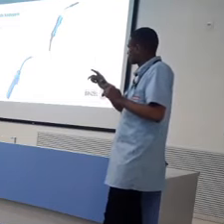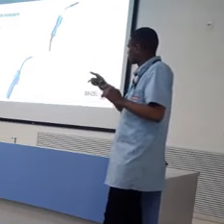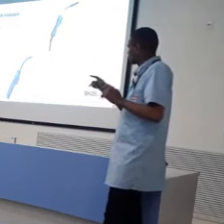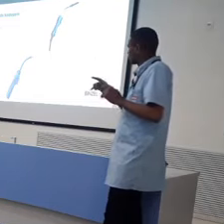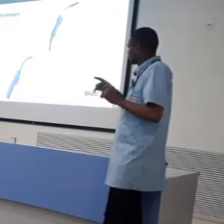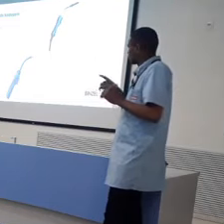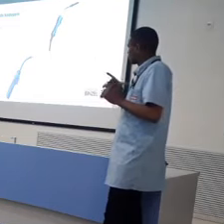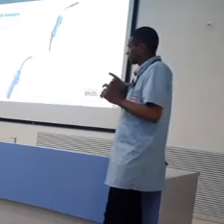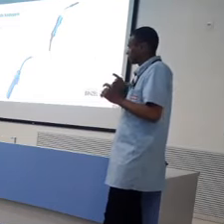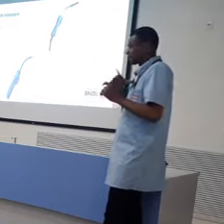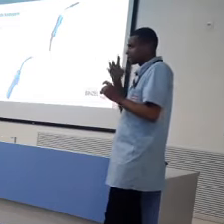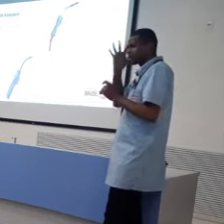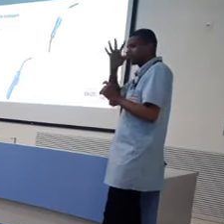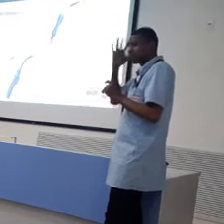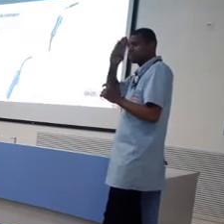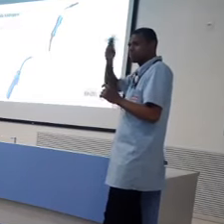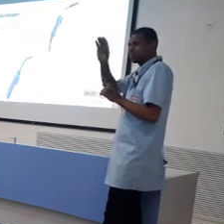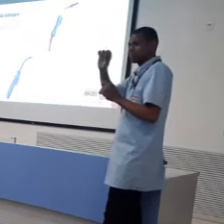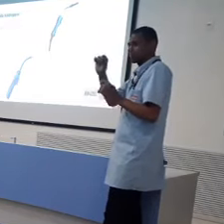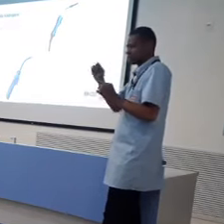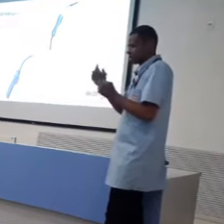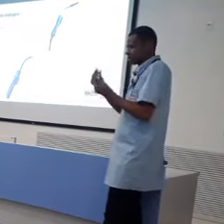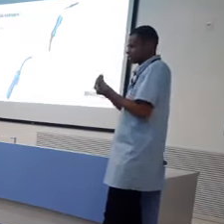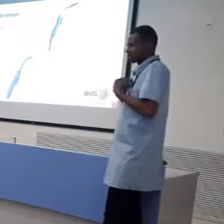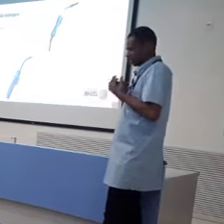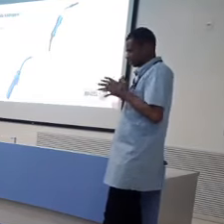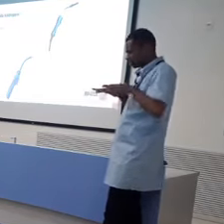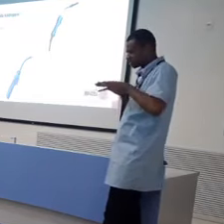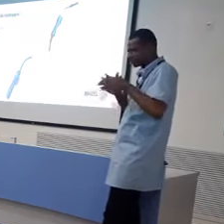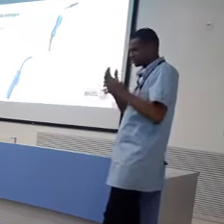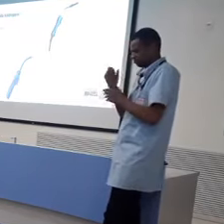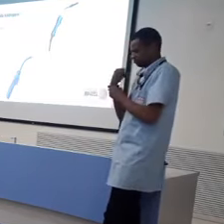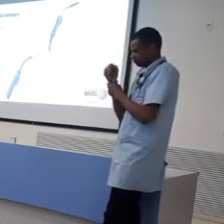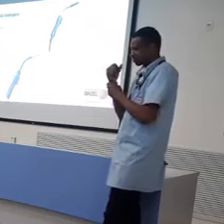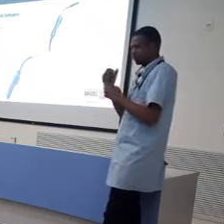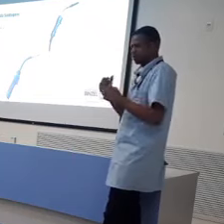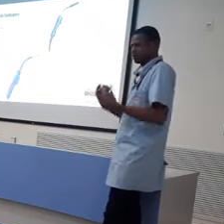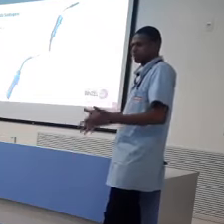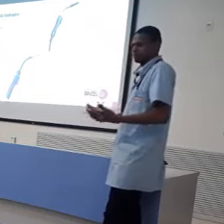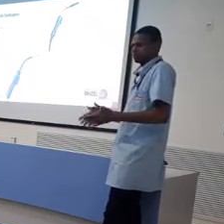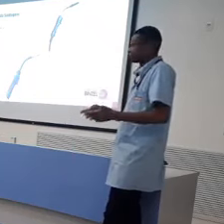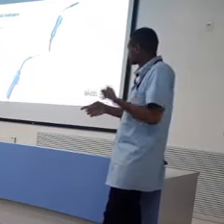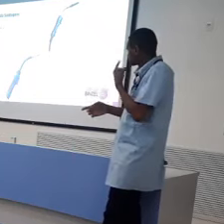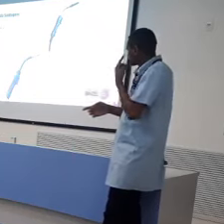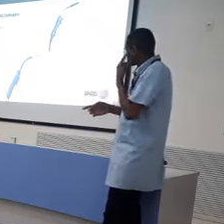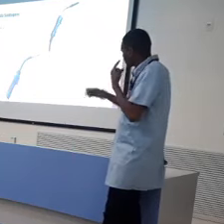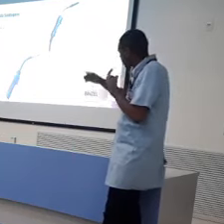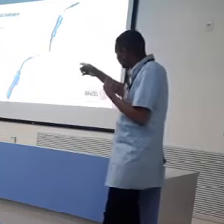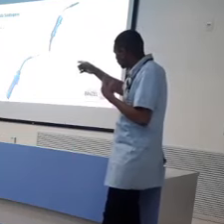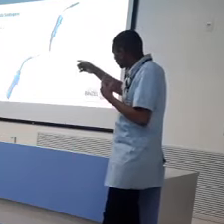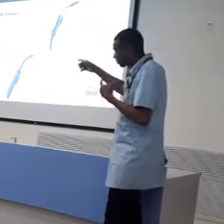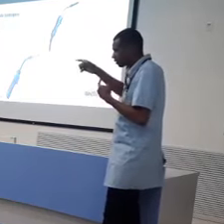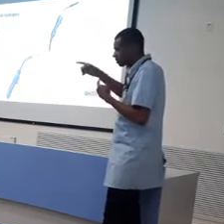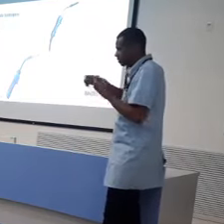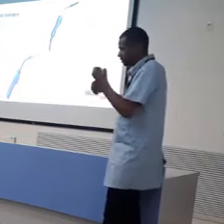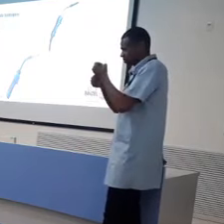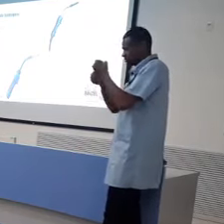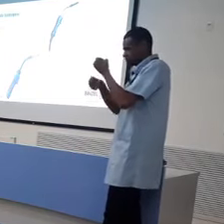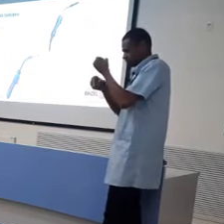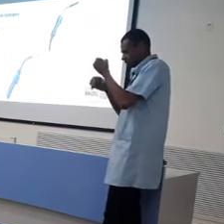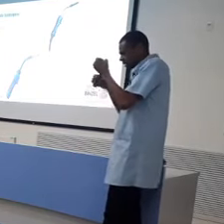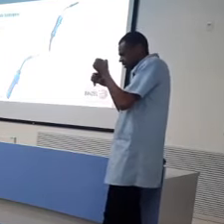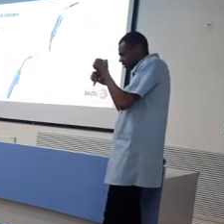na ergonomia do soldador, né? A gente pode ver aqui no final das tochas, ó, algumas tem uma mola, né? Outras